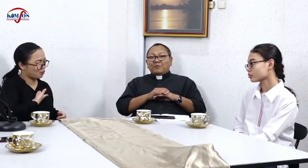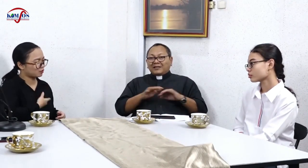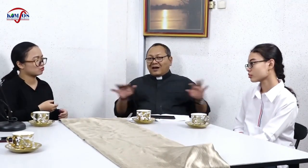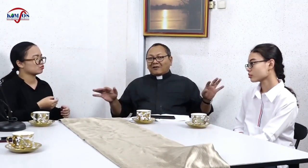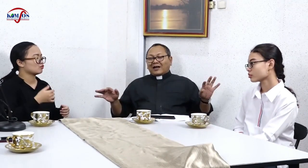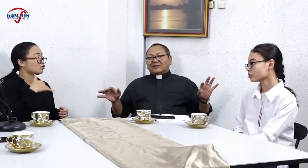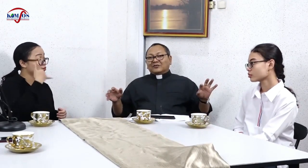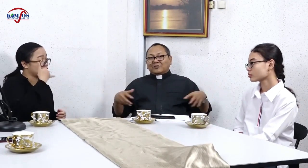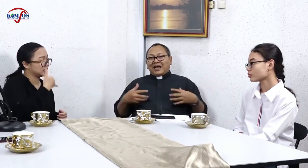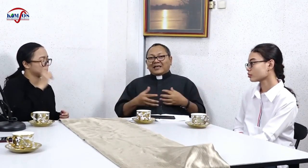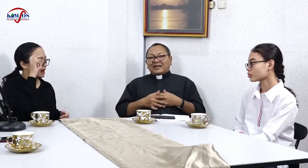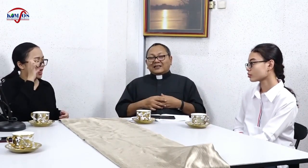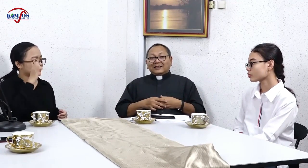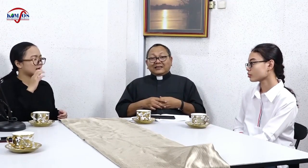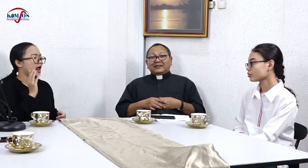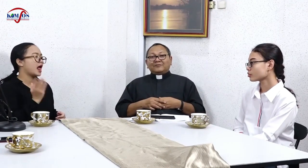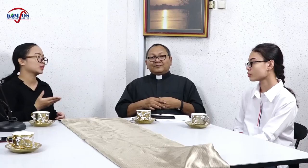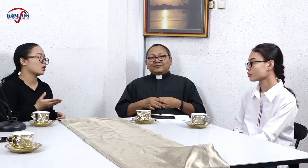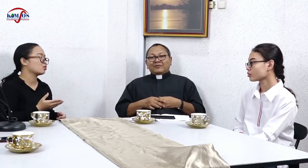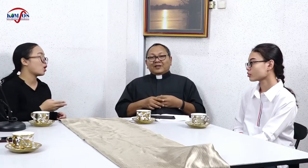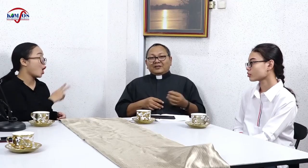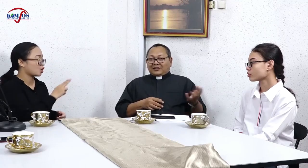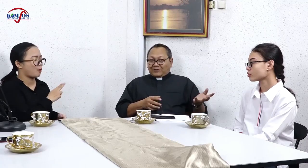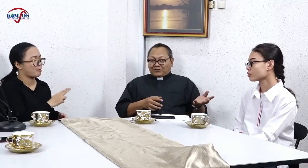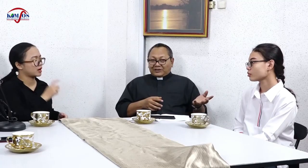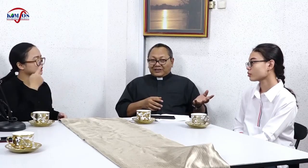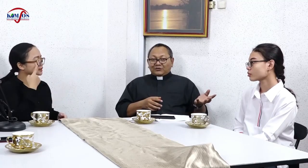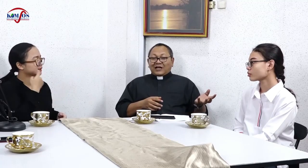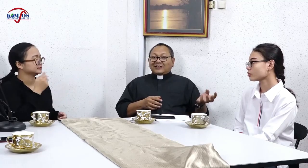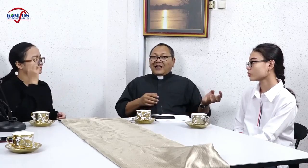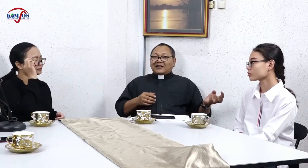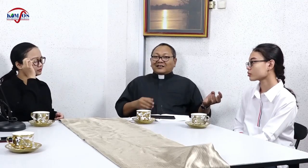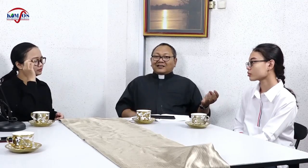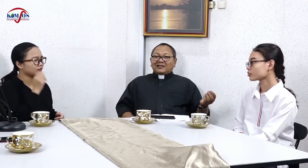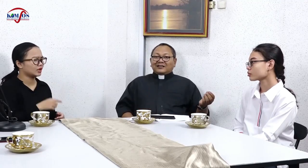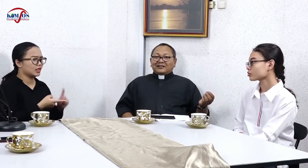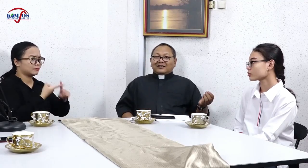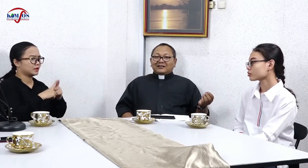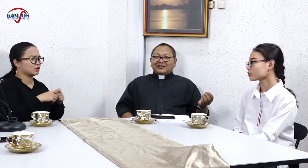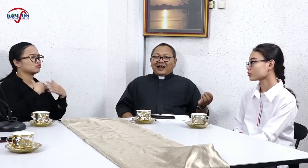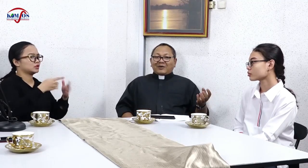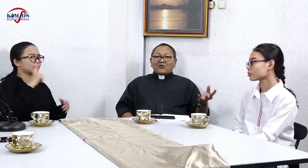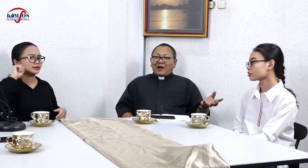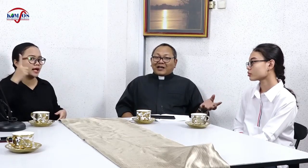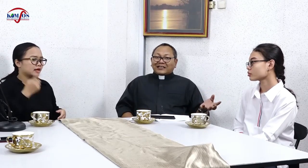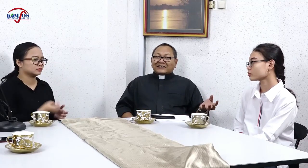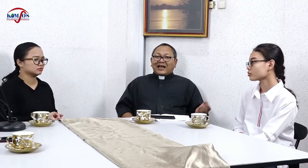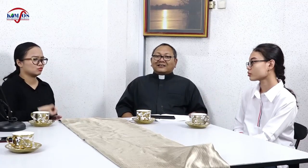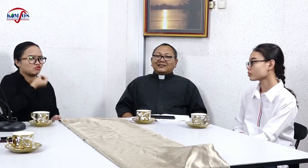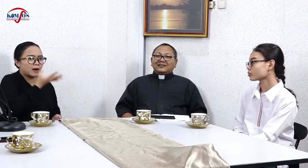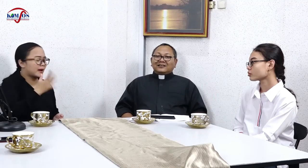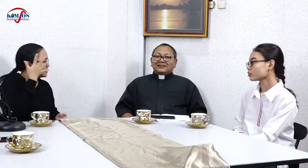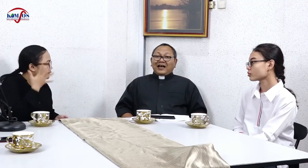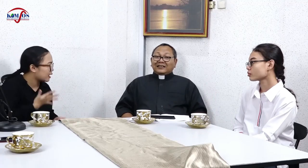sekarang Butuh banyak orang untuk pelayanan ini kamu sendiri sudah dengar apa ungkapan